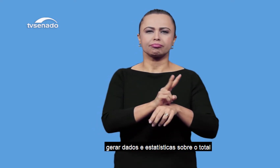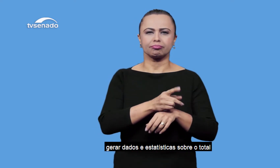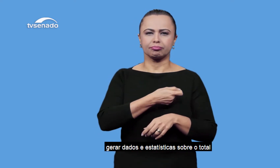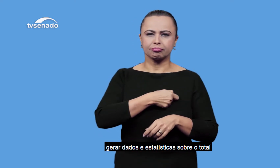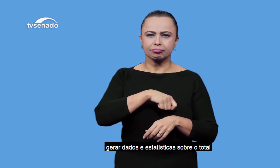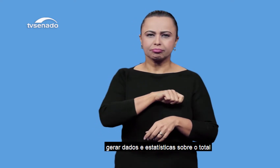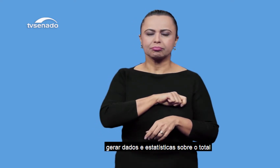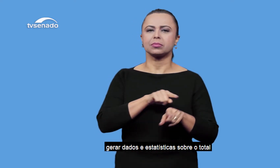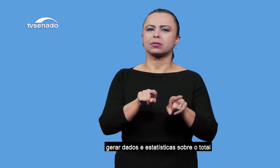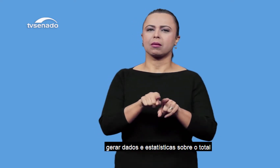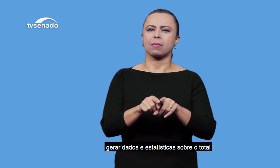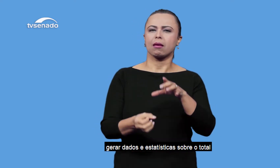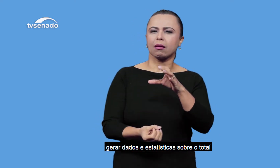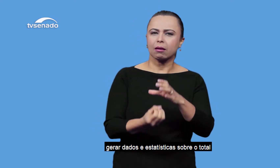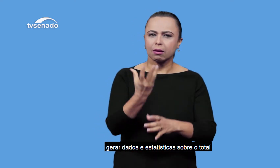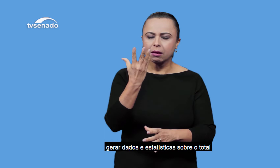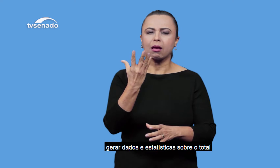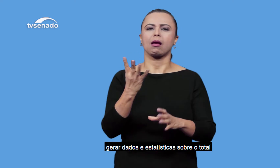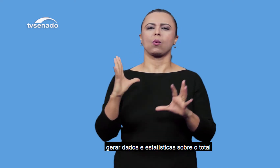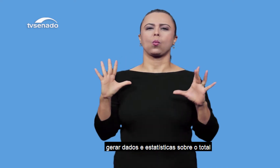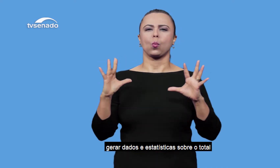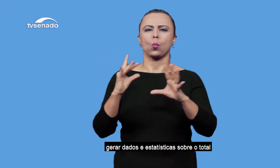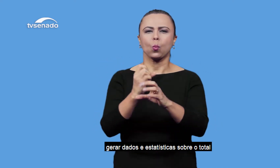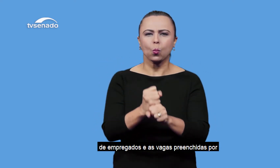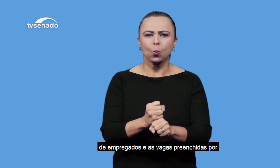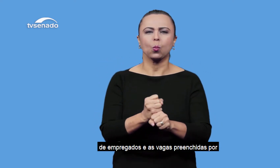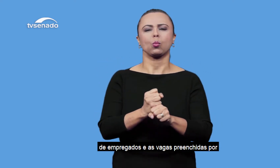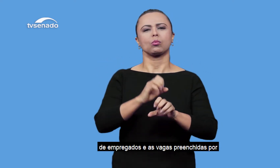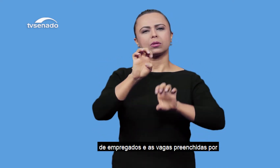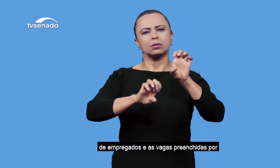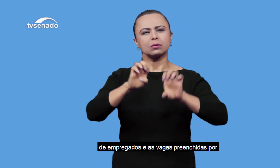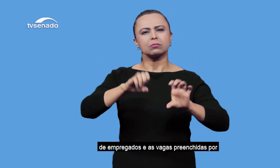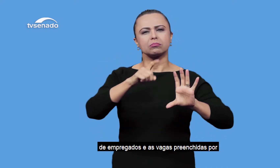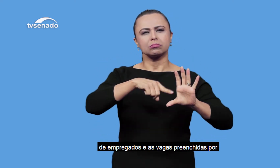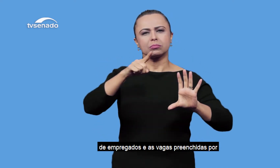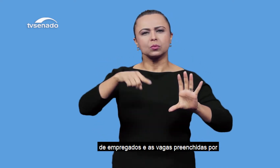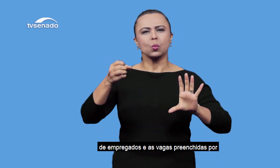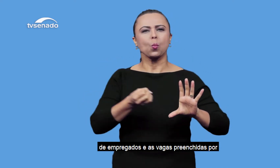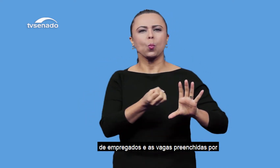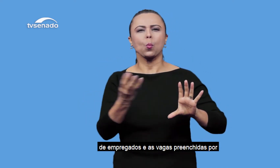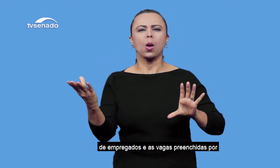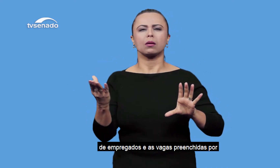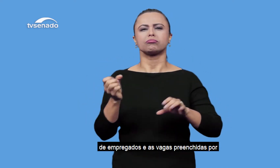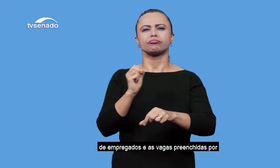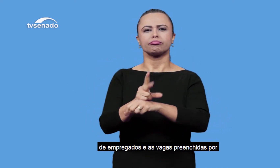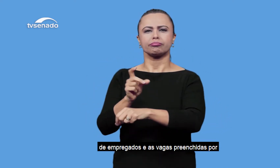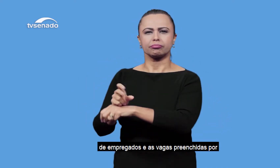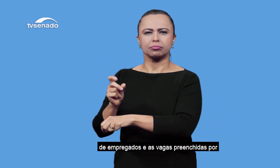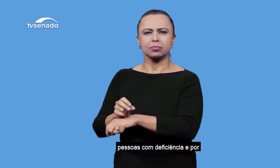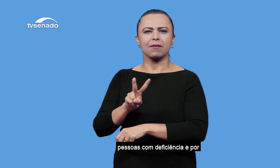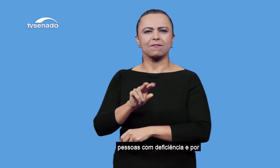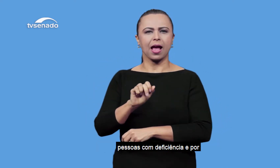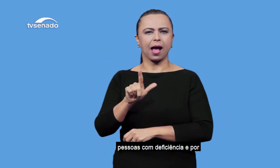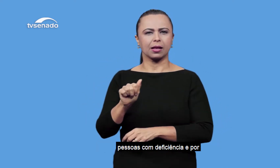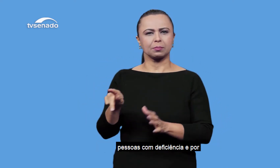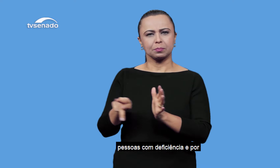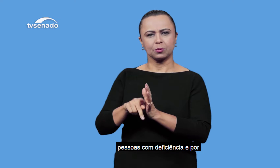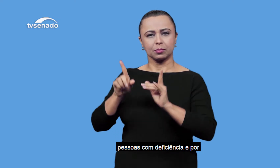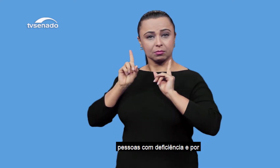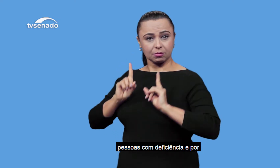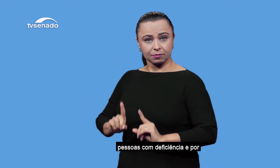gerar dados e estatísticas sobre o total de empregados e as vagas preenchidas por pessoas com